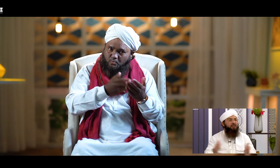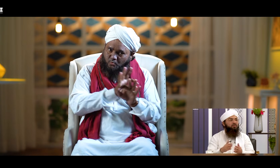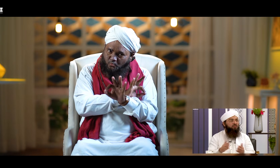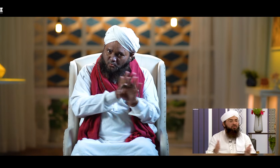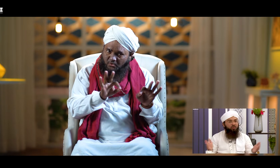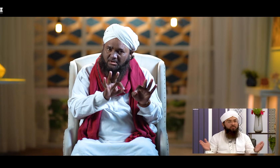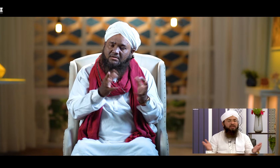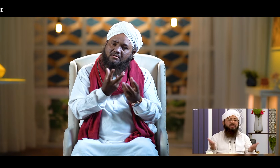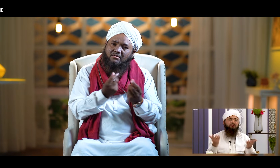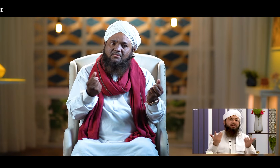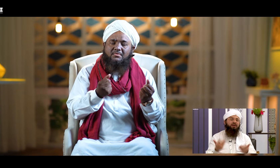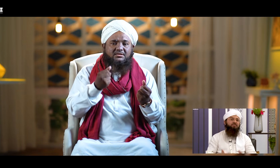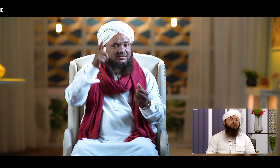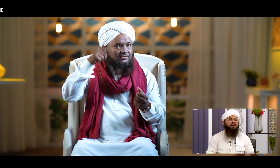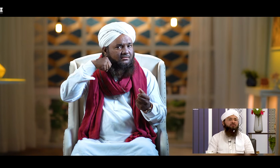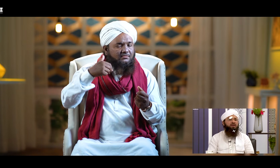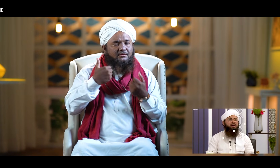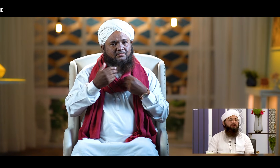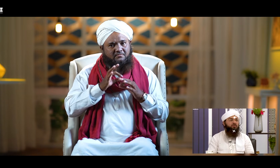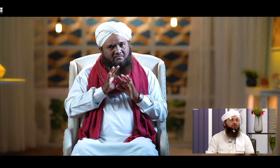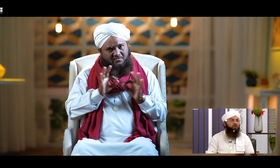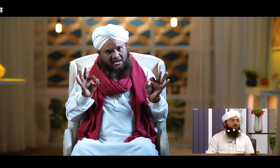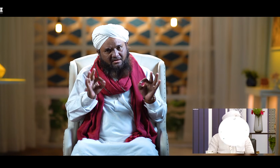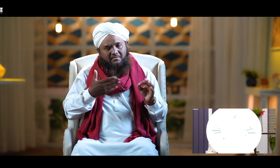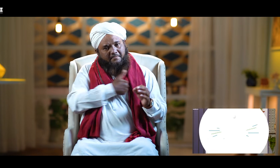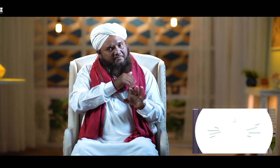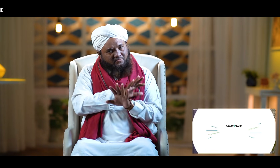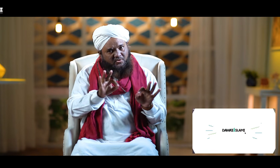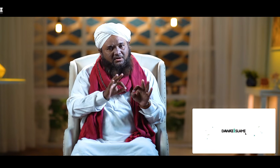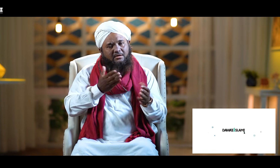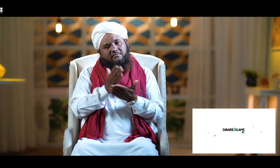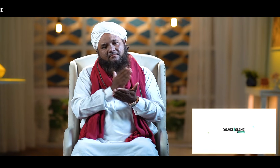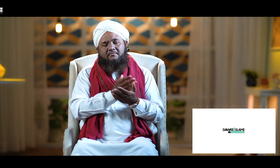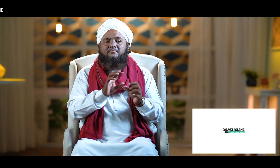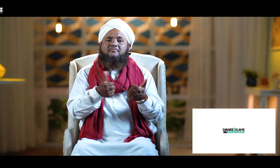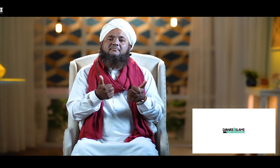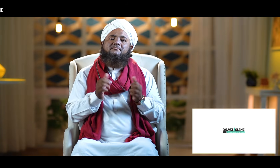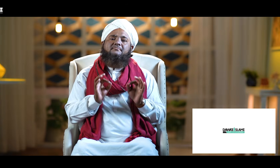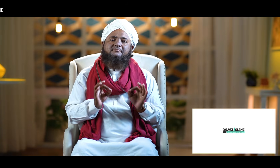دیں، وہ خون بہہ جائے، اس کے بعد پھر بھلے اس کا جو بھی گوشت وغیرہ بنانا ہے وہ بناتے رہیں۔